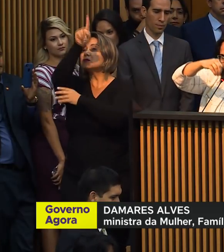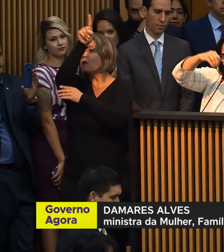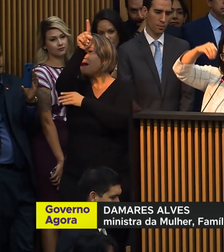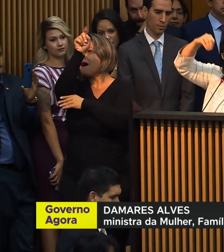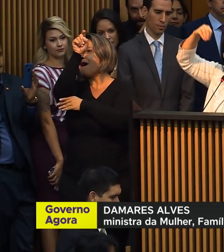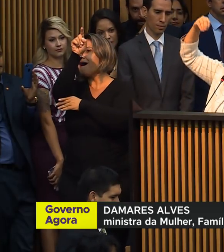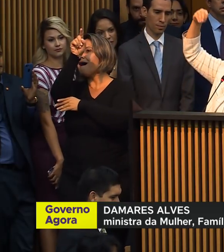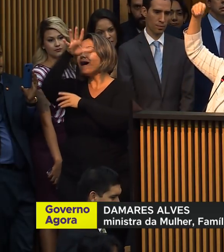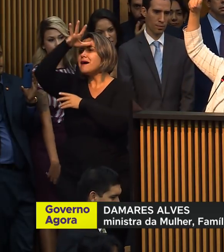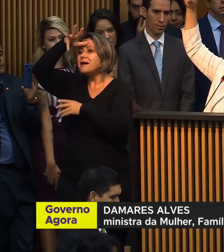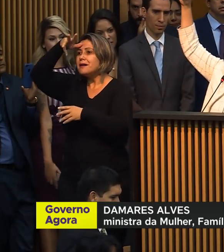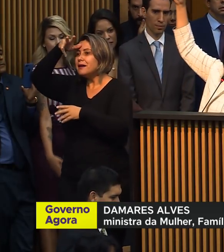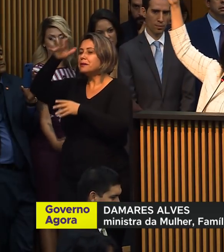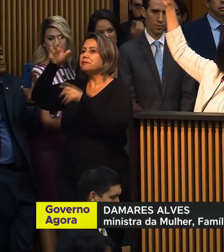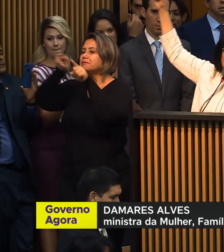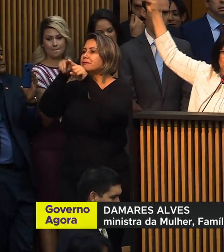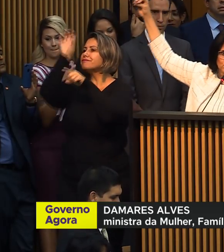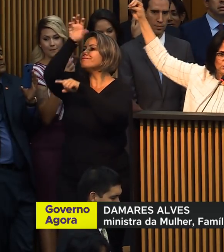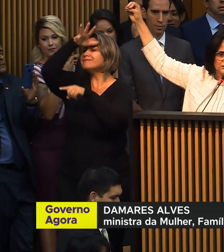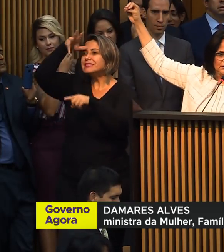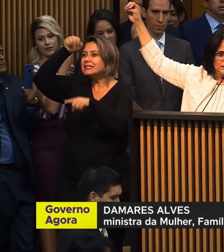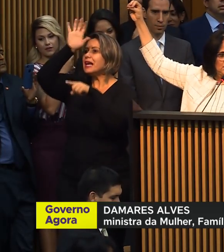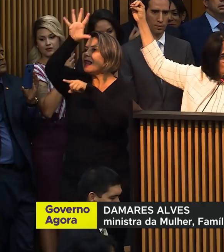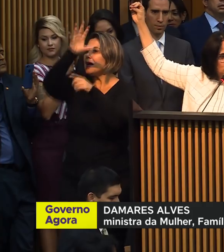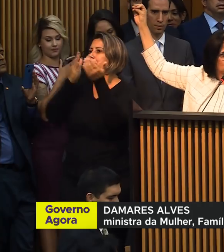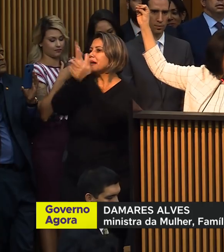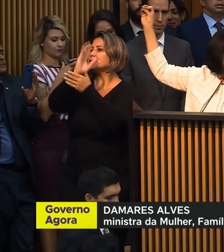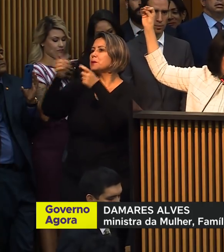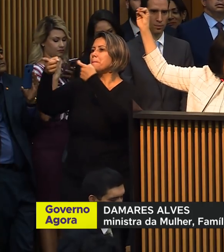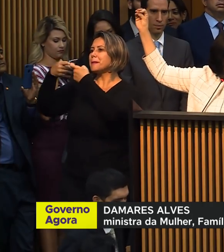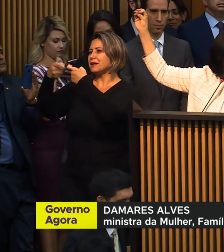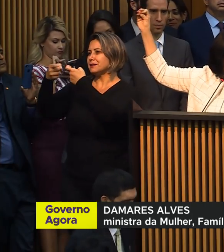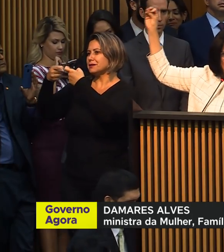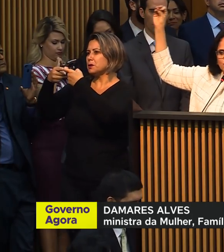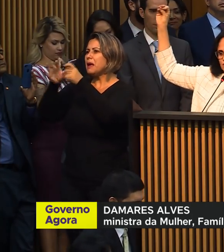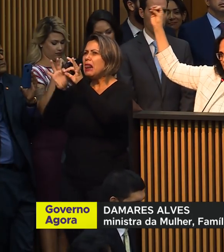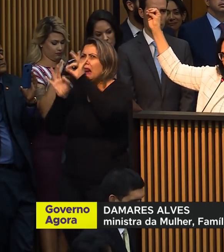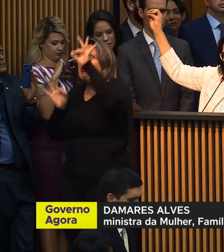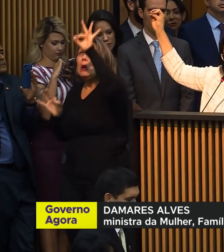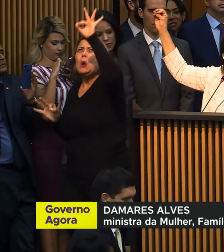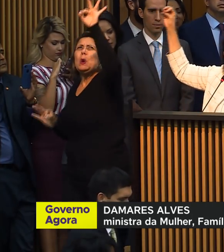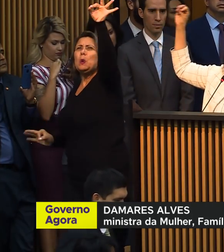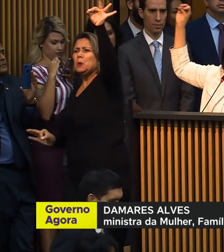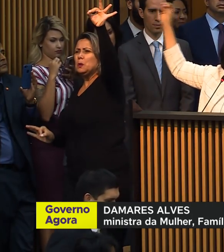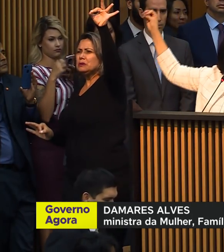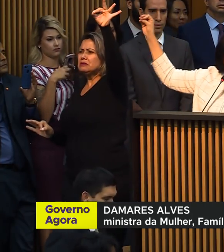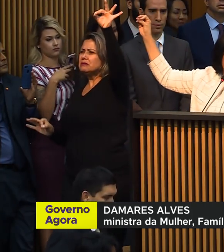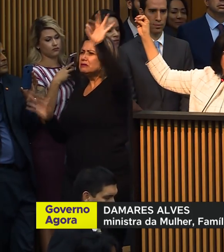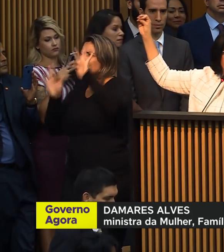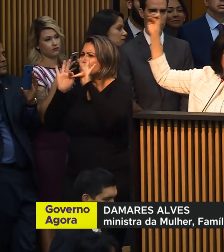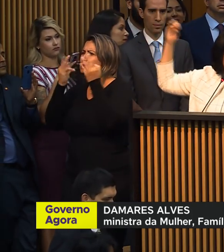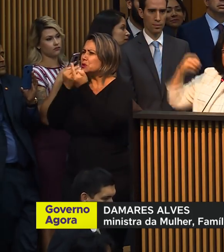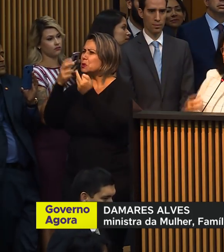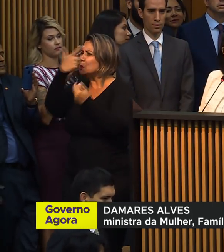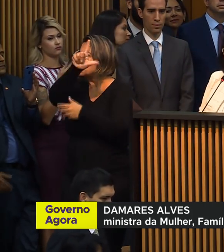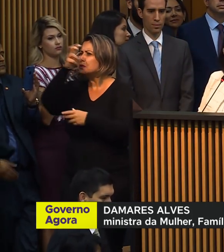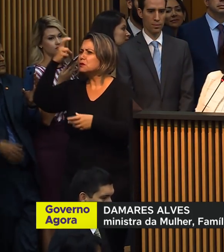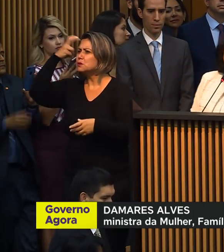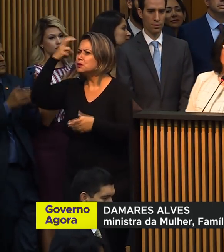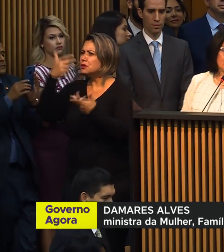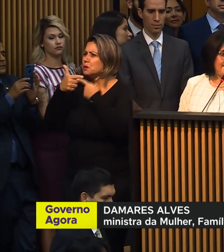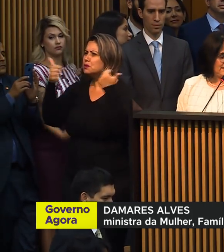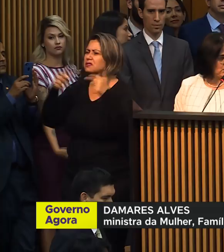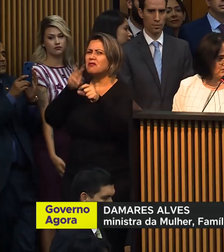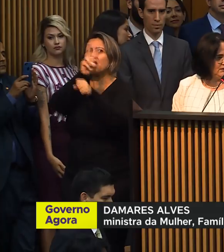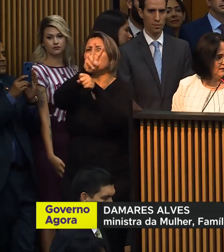do seio familiar e é levado por um estado tão longe, longe de sua família, longe do seu povo, uma cultura diferente, e é colocado